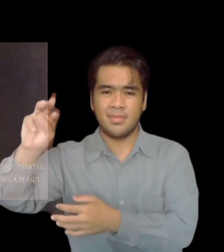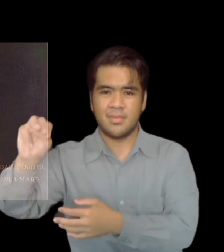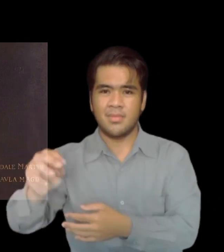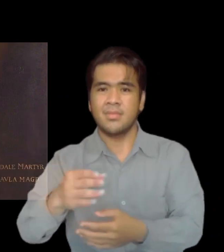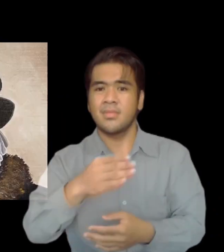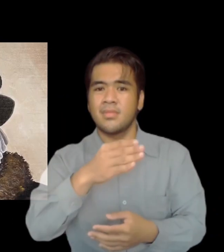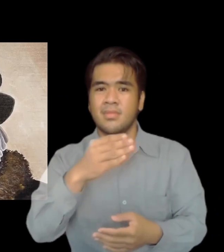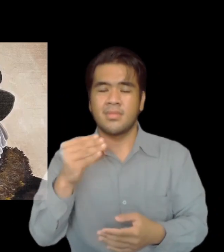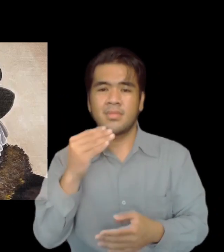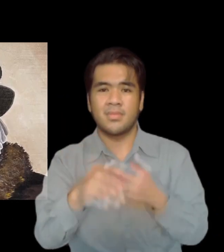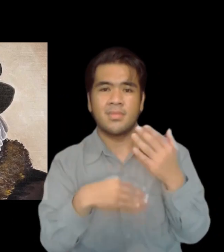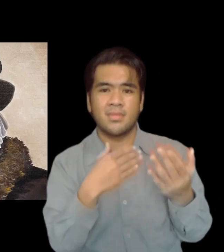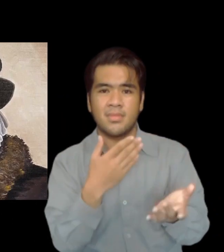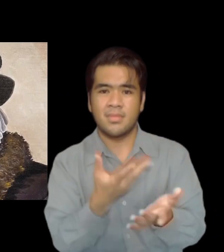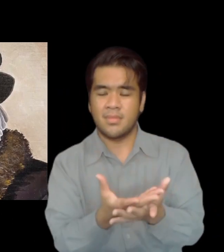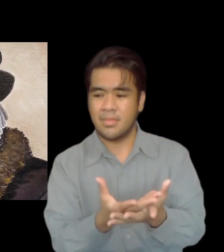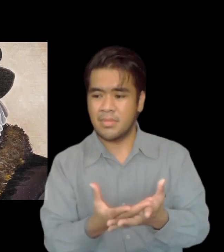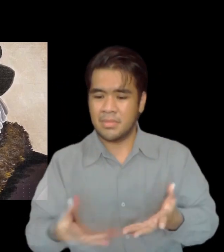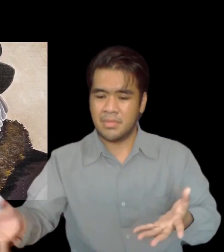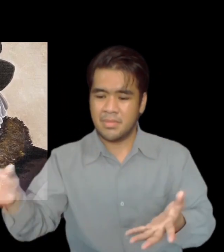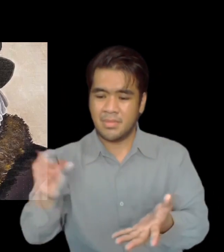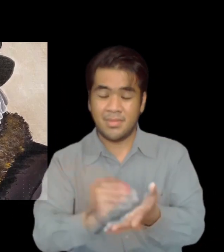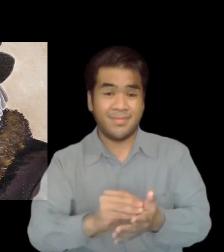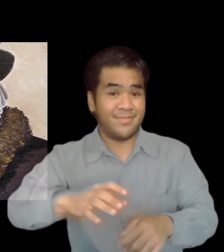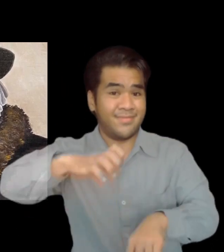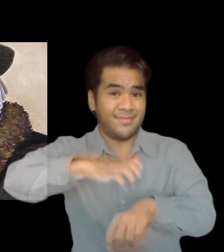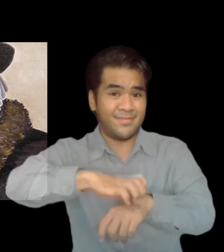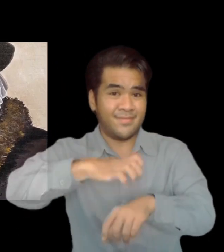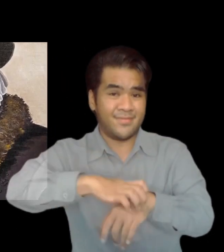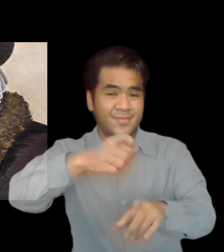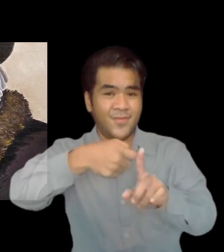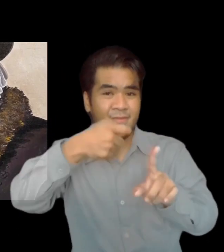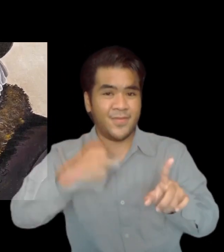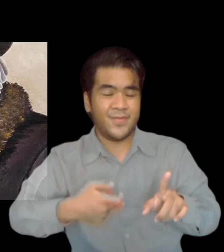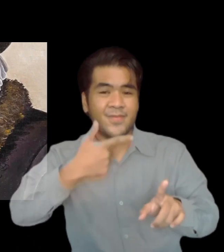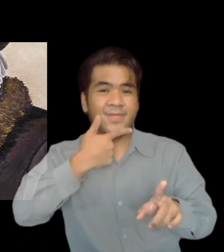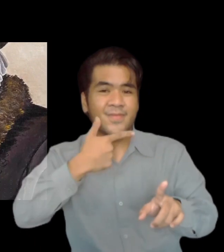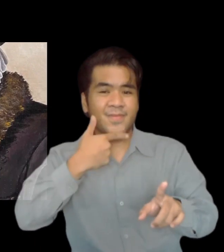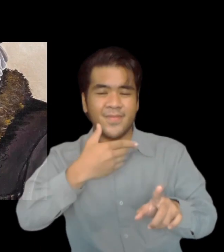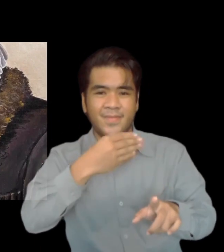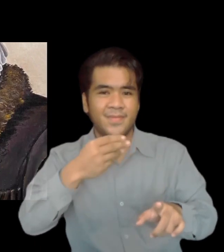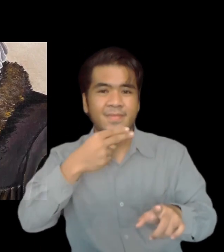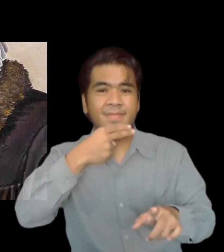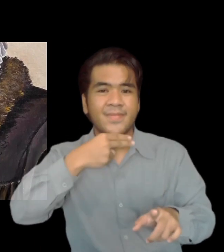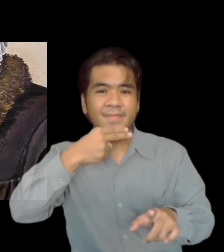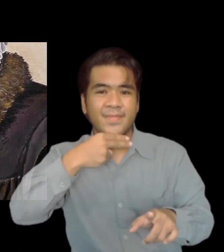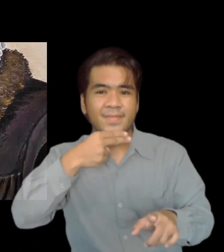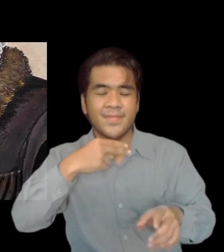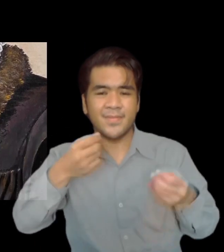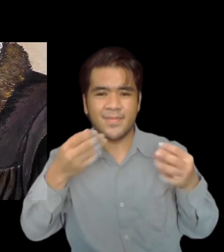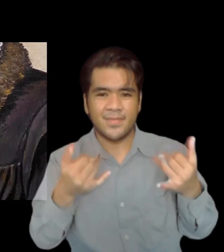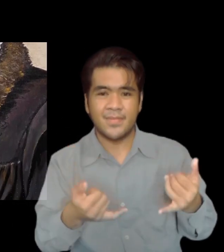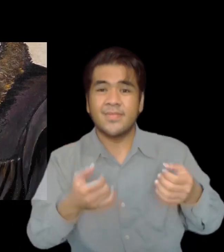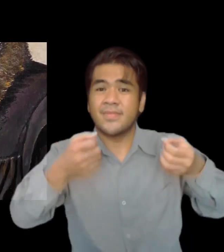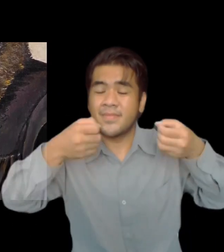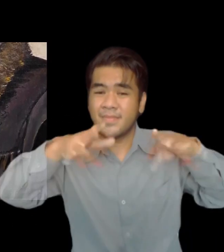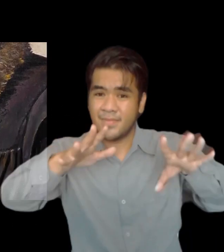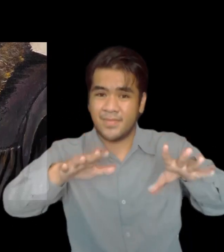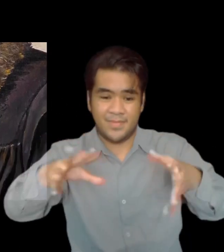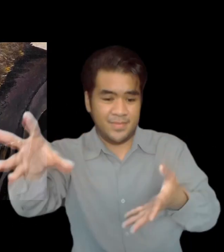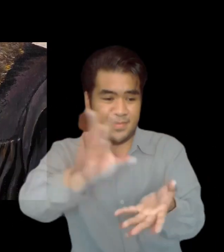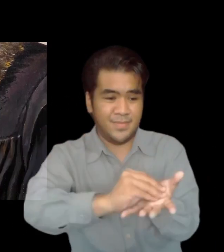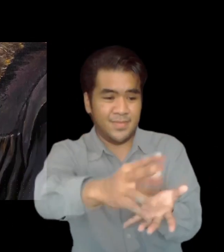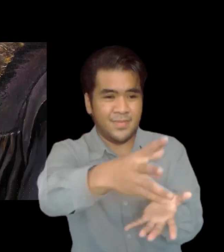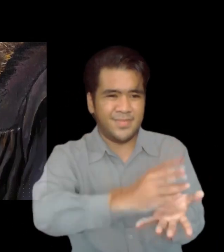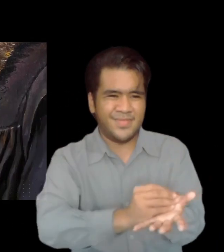William Tyndale. Si Tyndale ang unang taong nagsalin ng Biblia sa Ingles mula sa original na Greek at Hebrew manuscripts. Ngunit bago pa